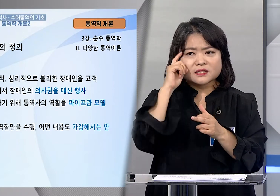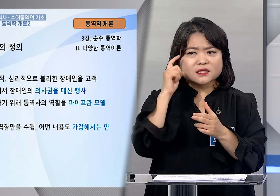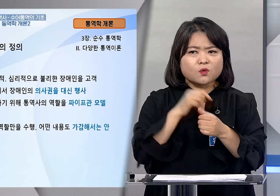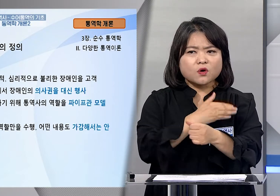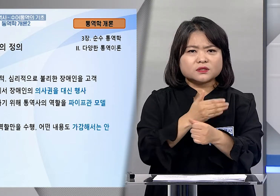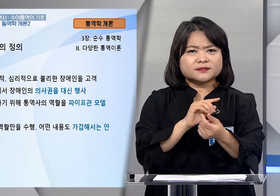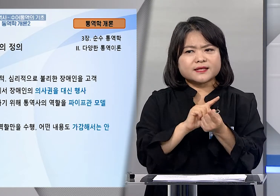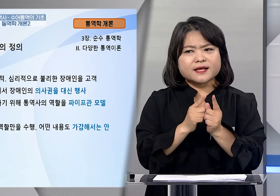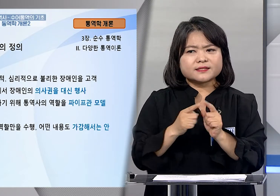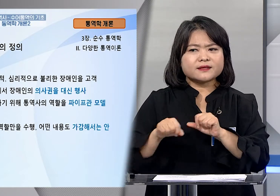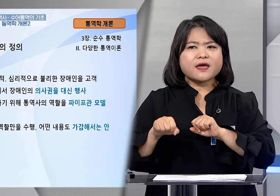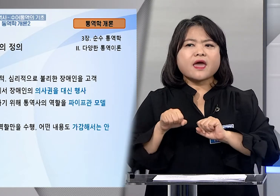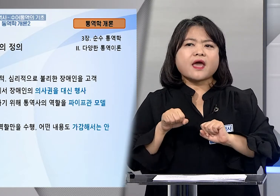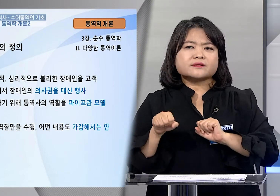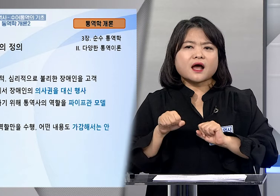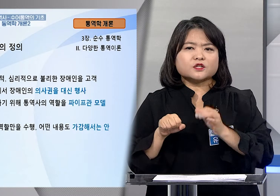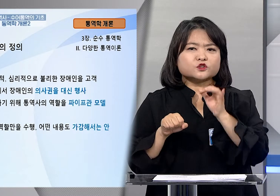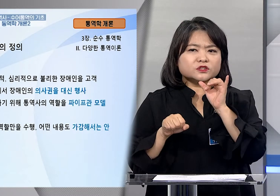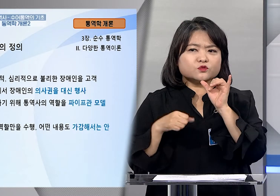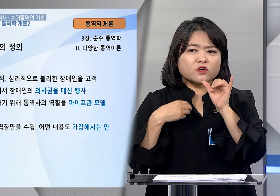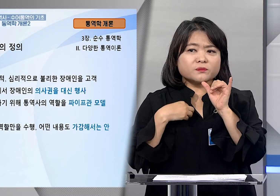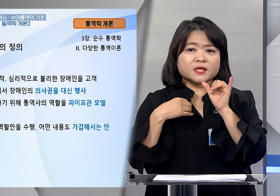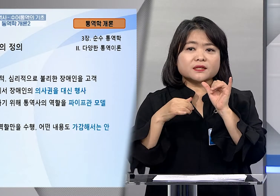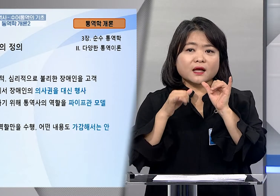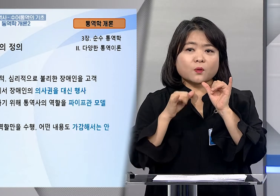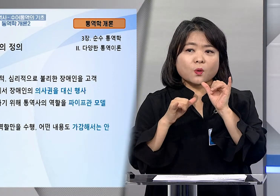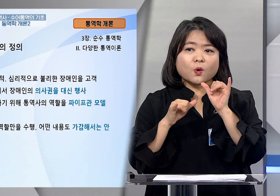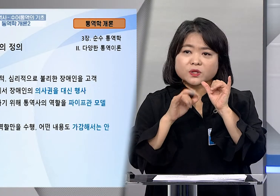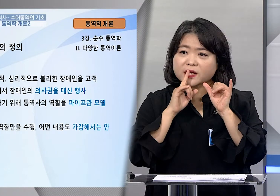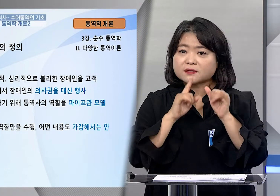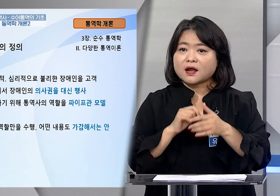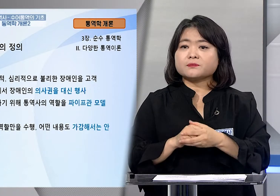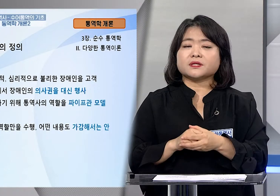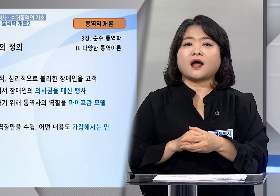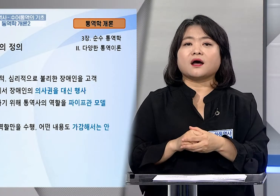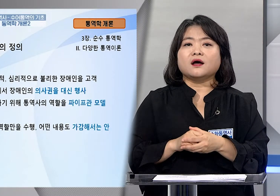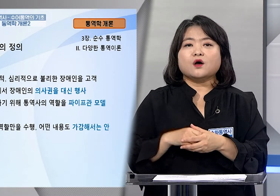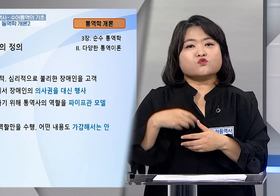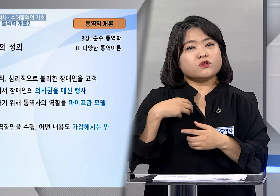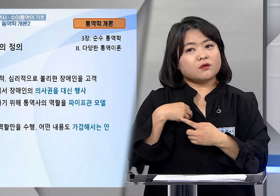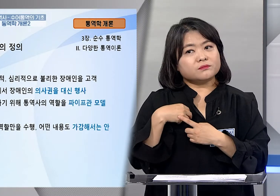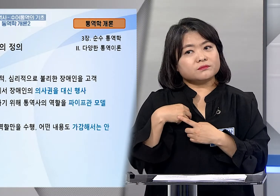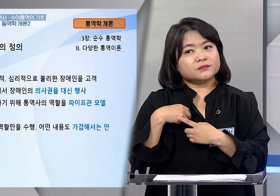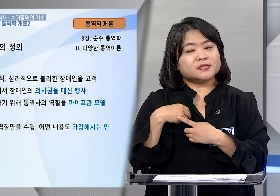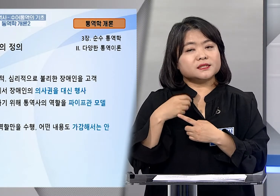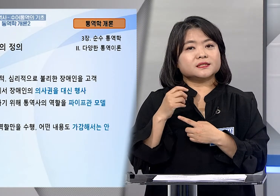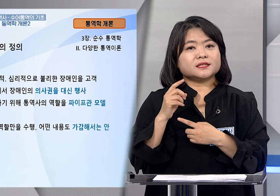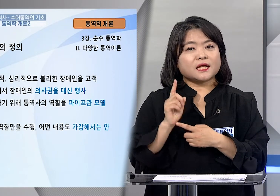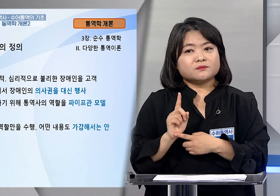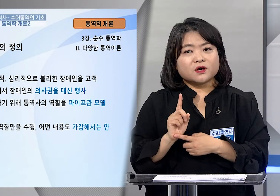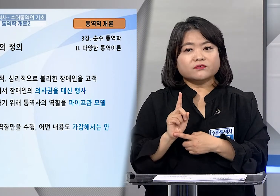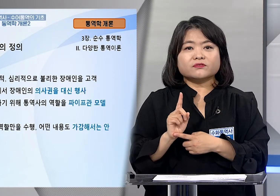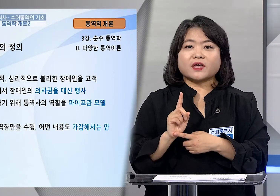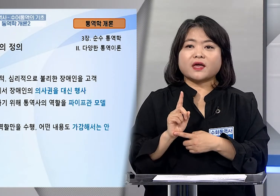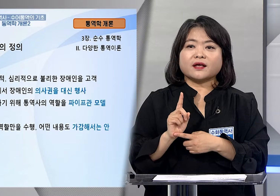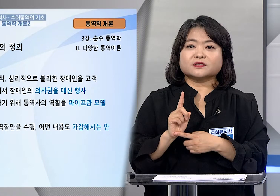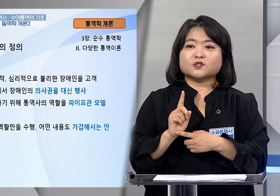의사권을 대신 행사할 수 있는 위험이 있다고 얘기를 합니다. 위험일지 아니면, 네, 그렇죠.